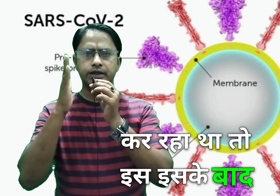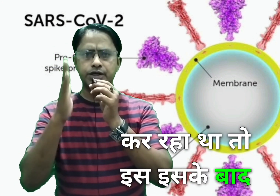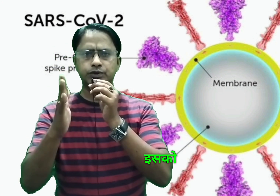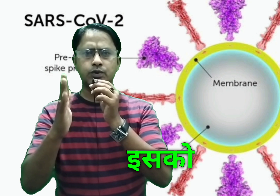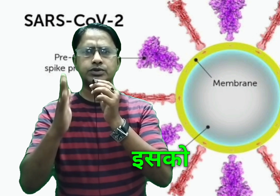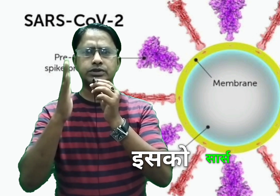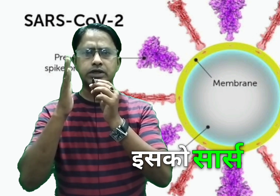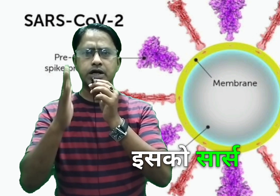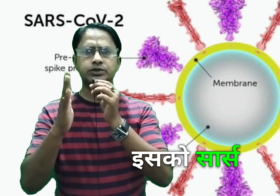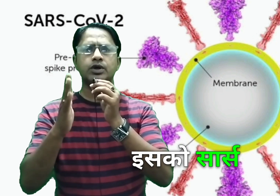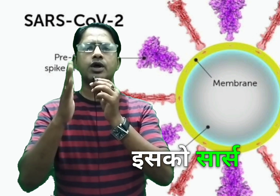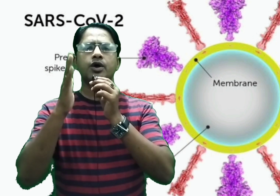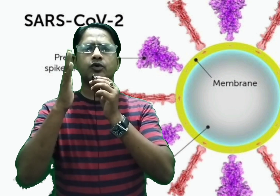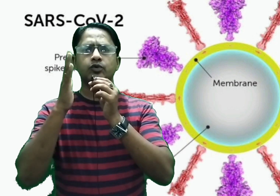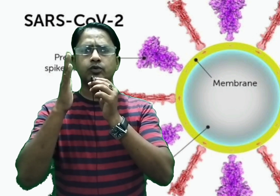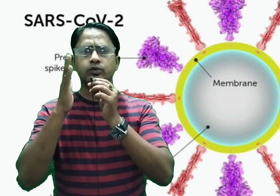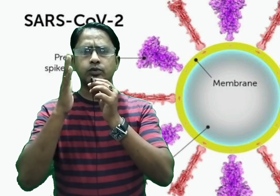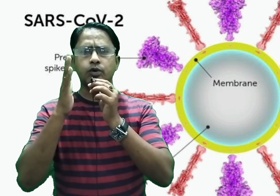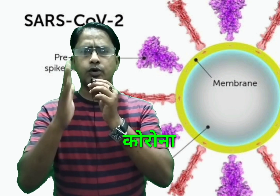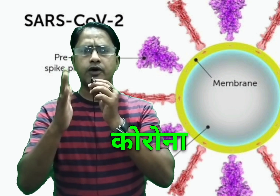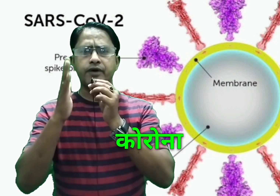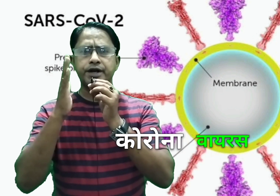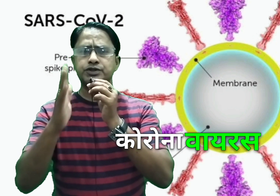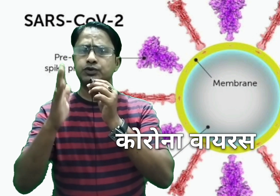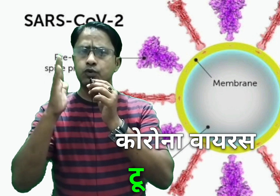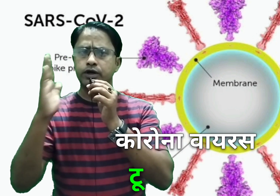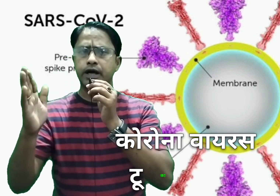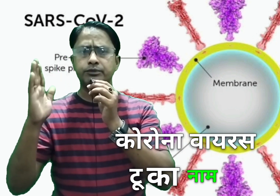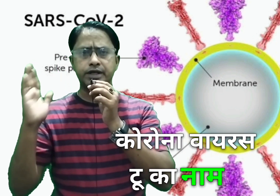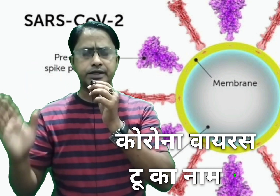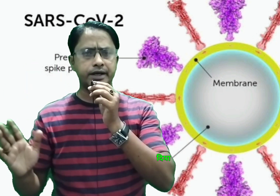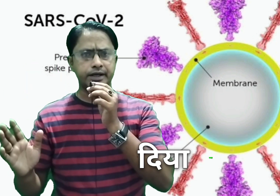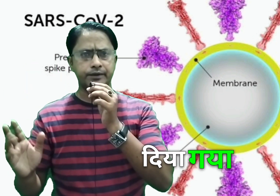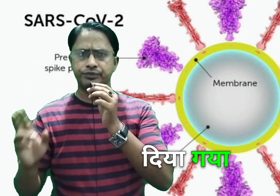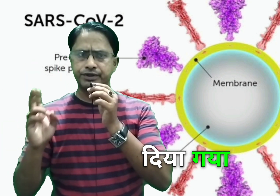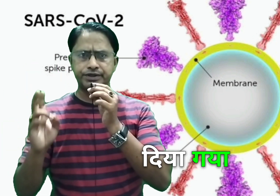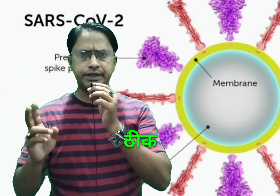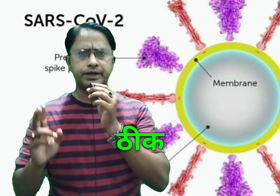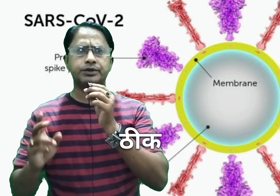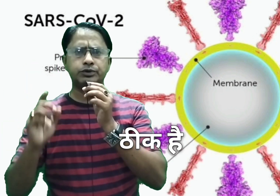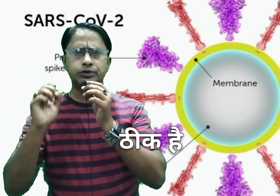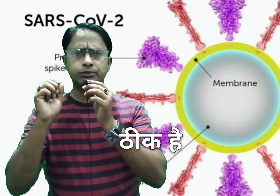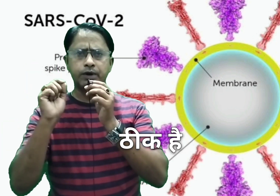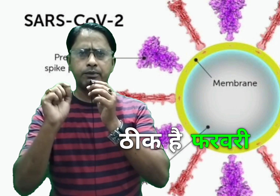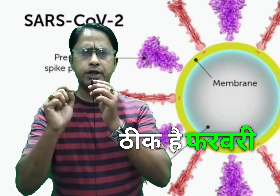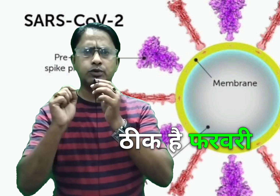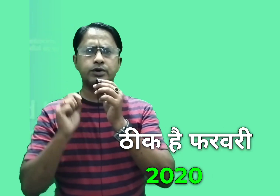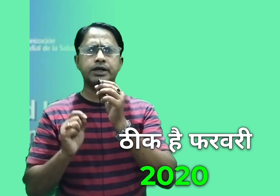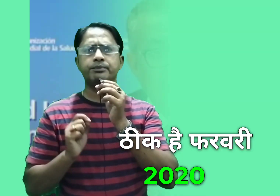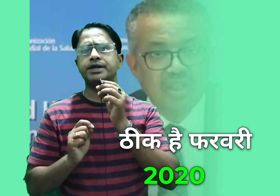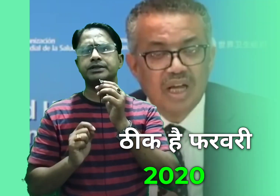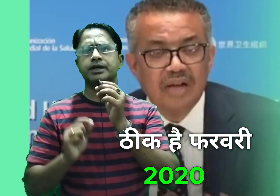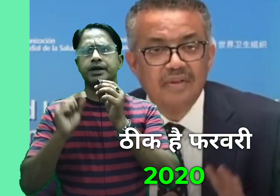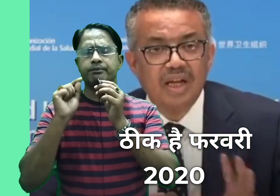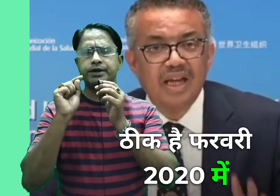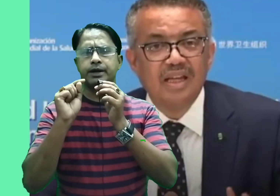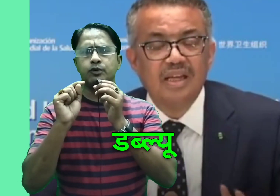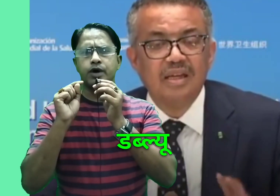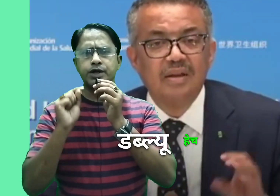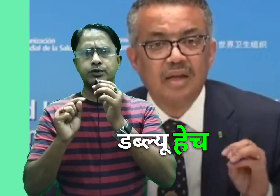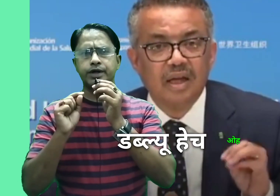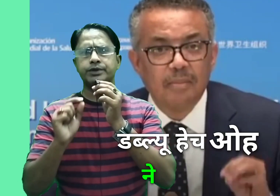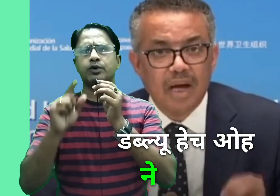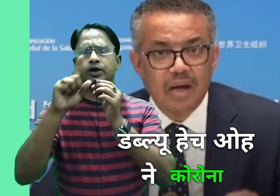इसके बाद इसको SARS कोरोना वायरस 2 का नाम दे दिया गया। ठीक है। फरवरी 2020